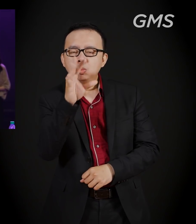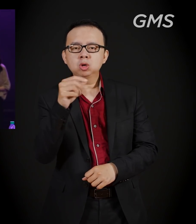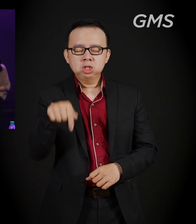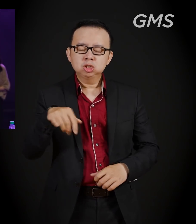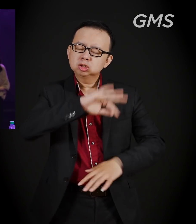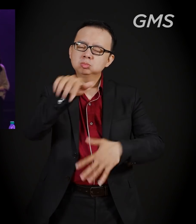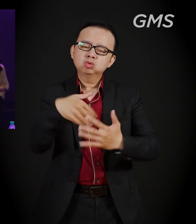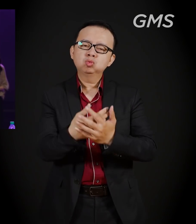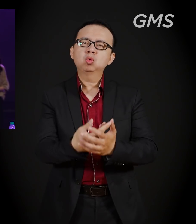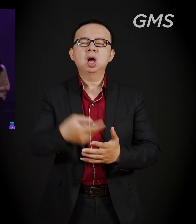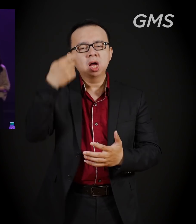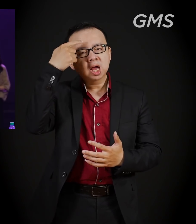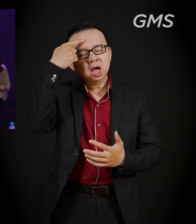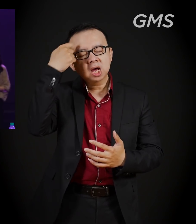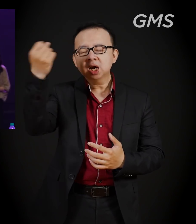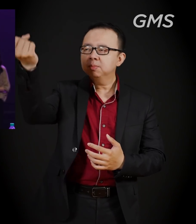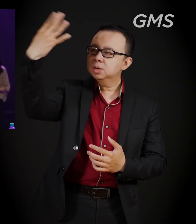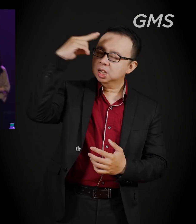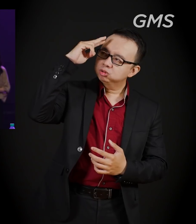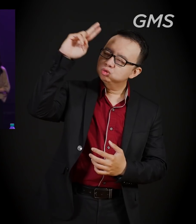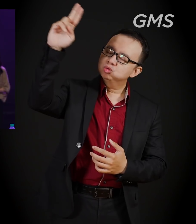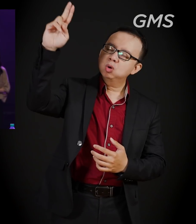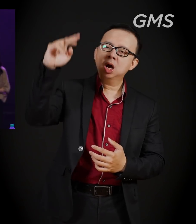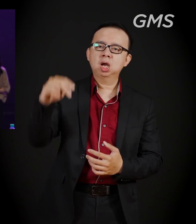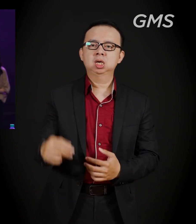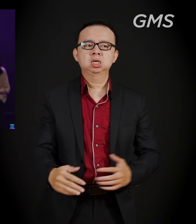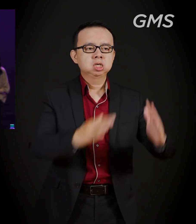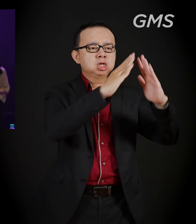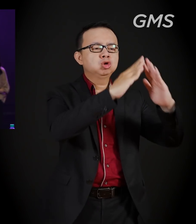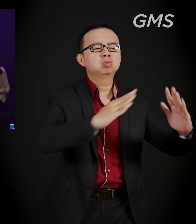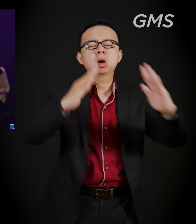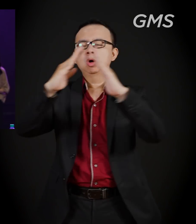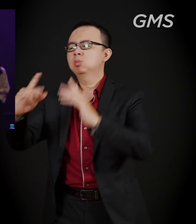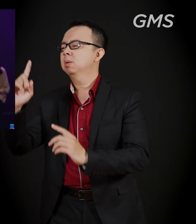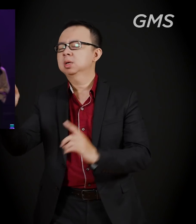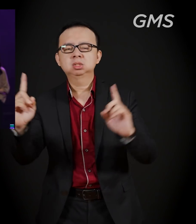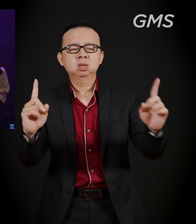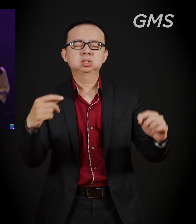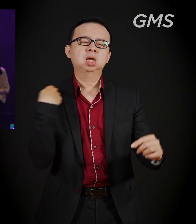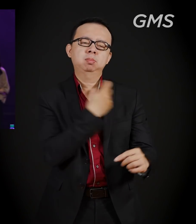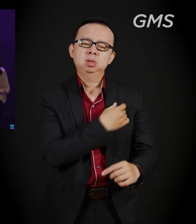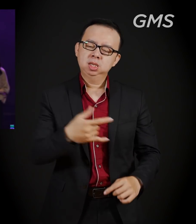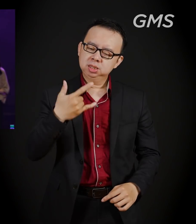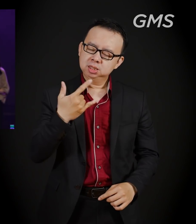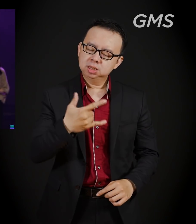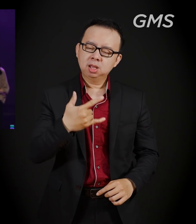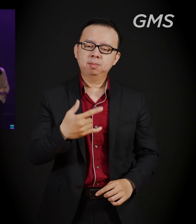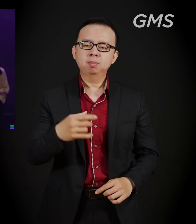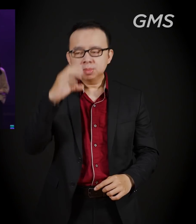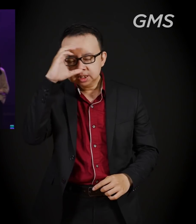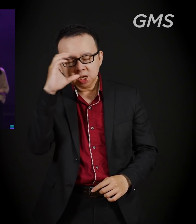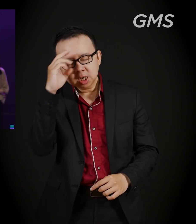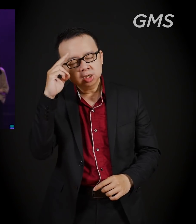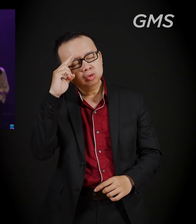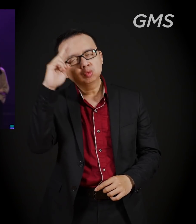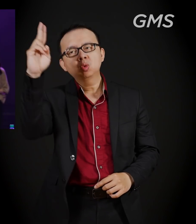karena anugerah Tuhan. Bahkan di rumah kami masing-masing, kami tetap beribadah. Kami tetap mencari Tuhan. Karena kami tahu hanya dekat